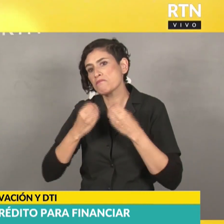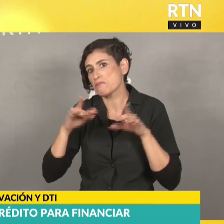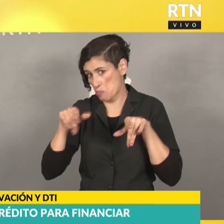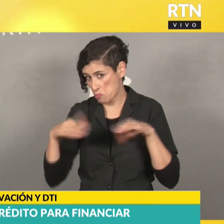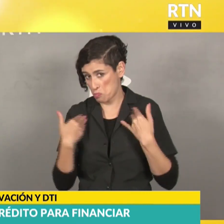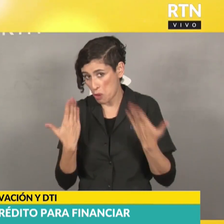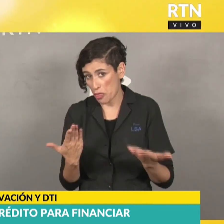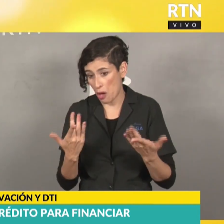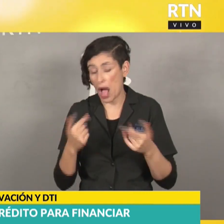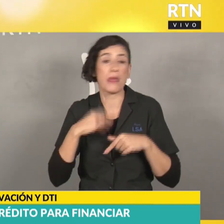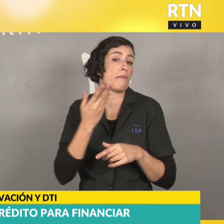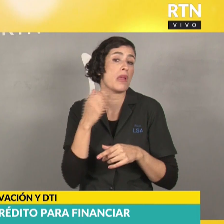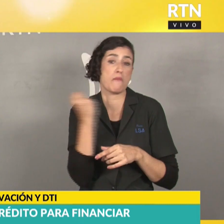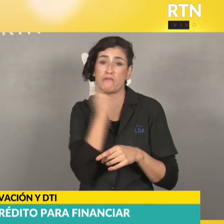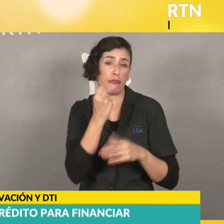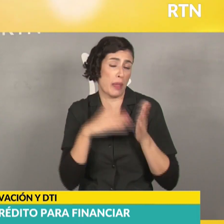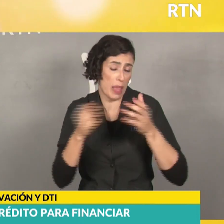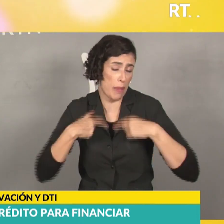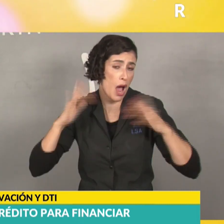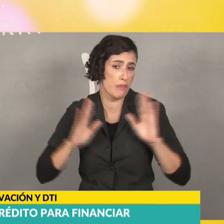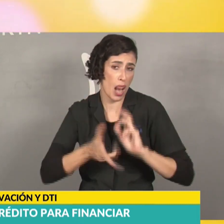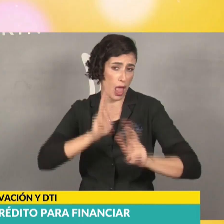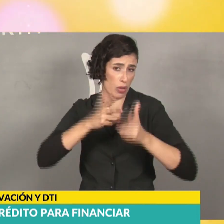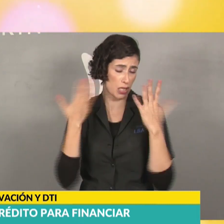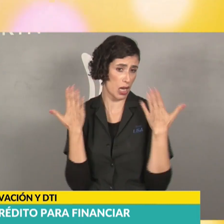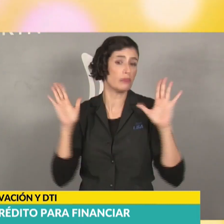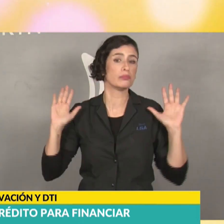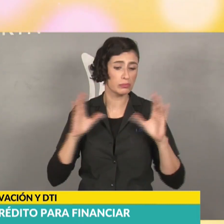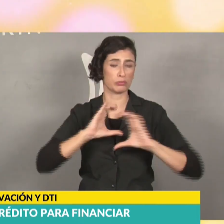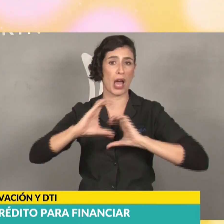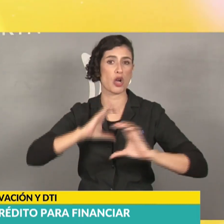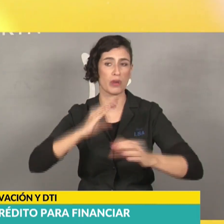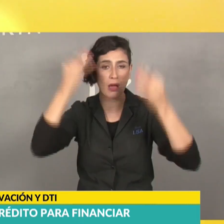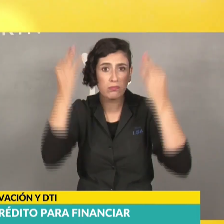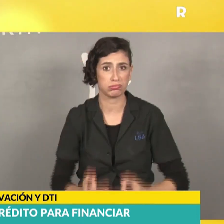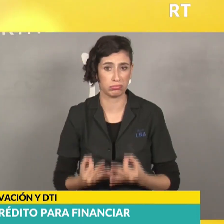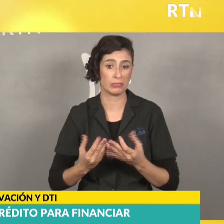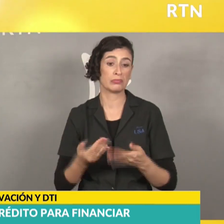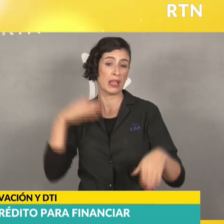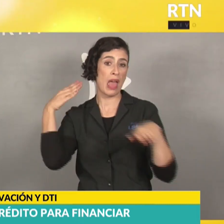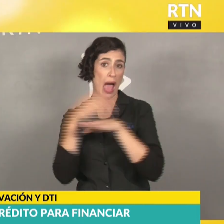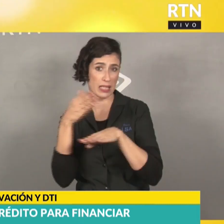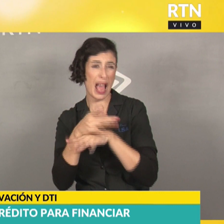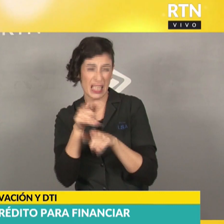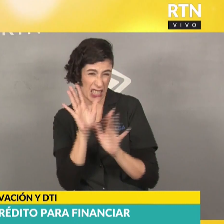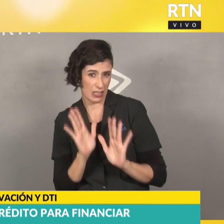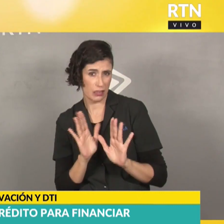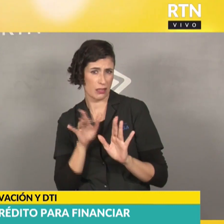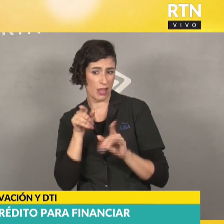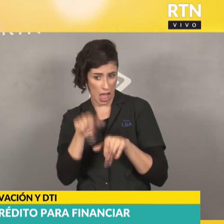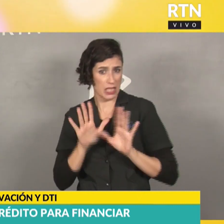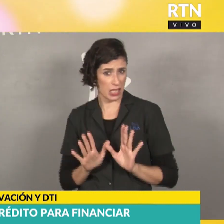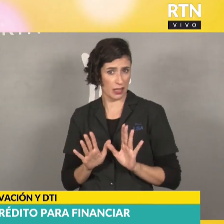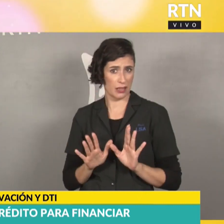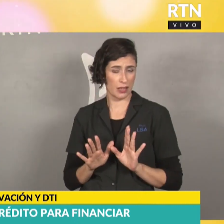que creo que es muy lindo, ¿no? El poder comunicarnos. Y accesibilidad, bueno, sería así,